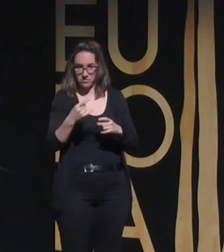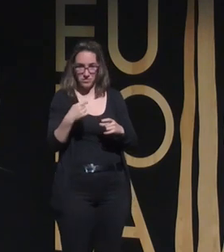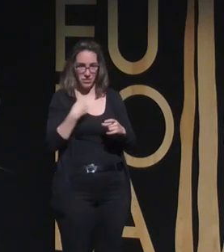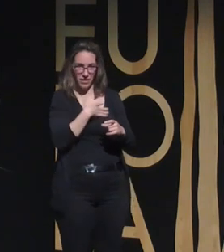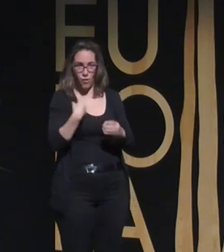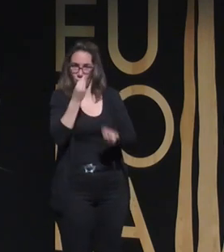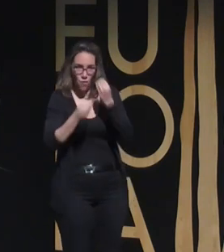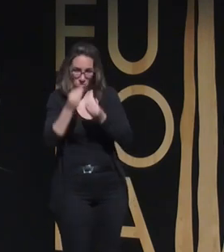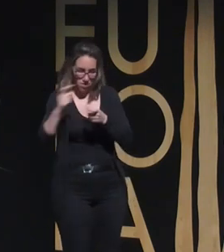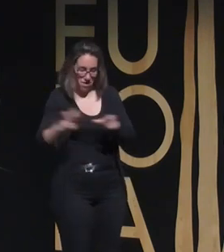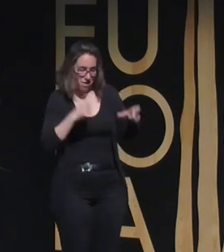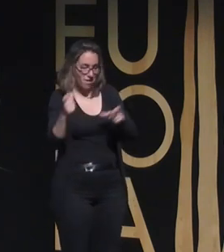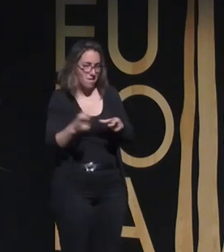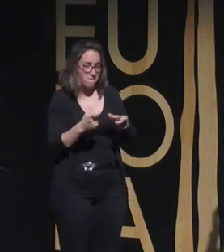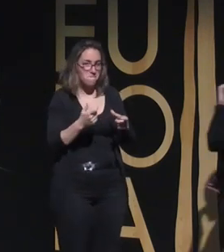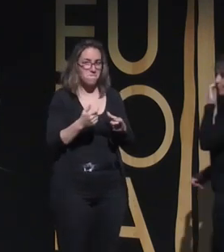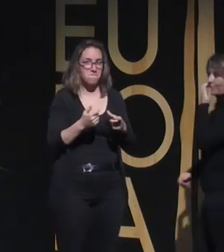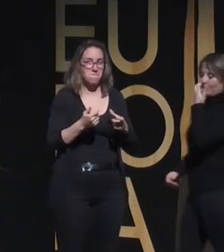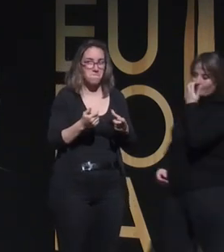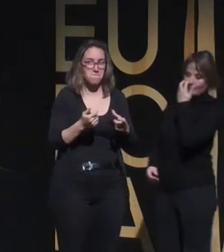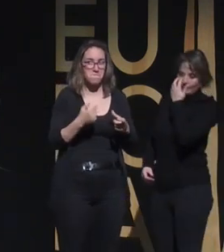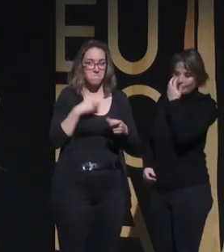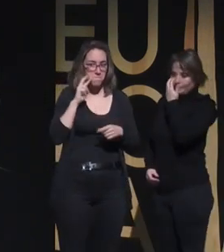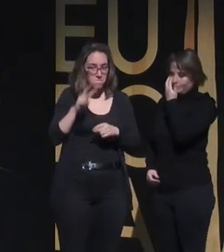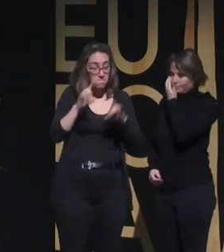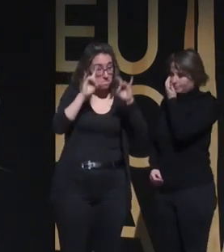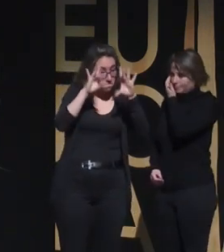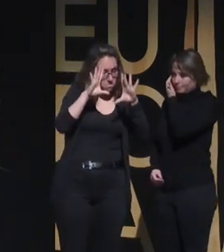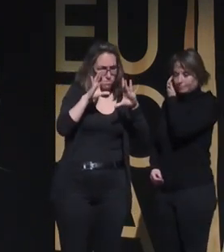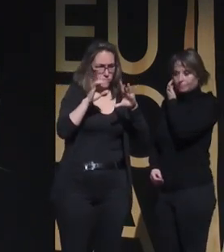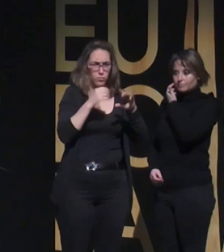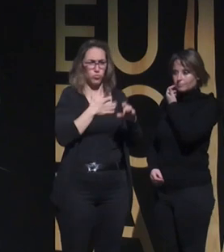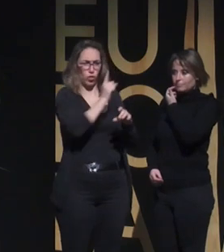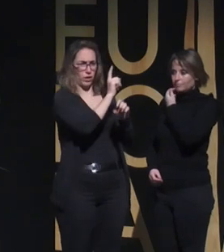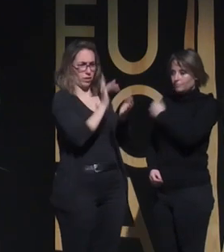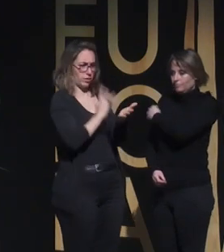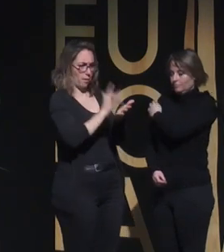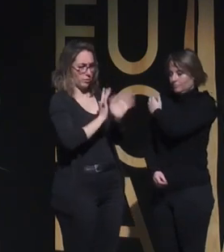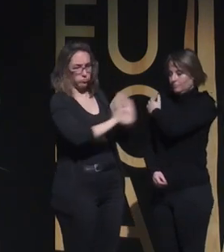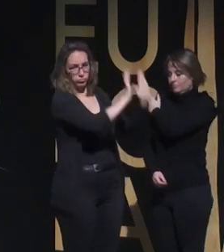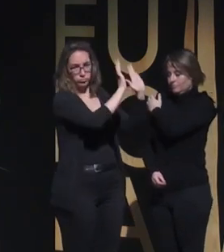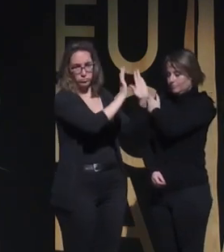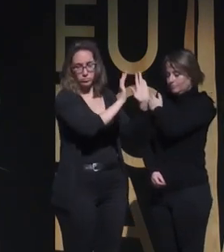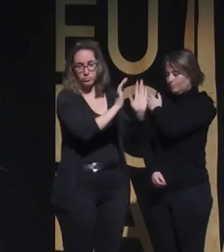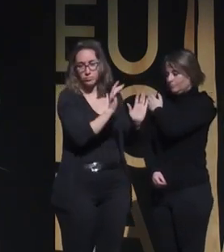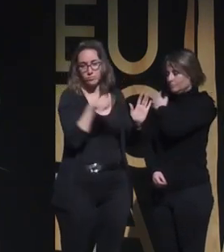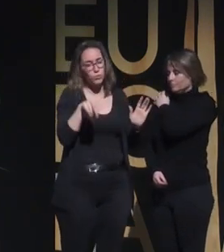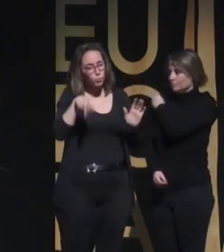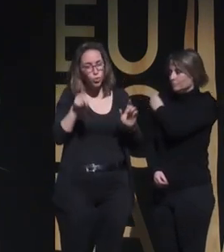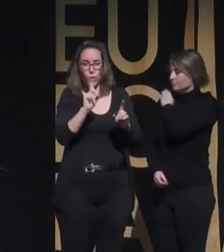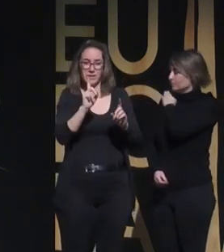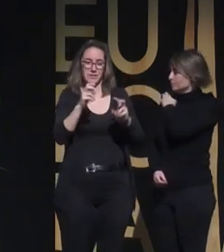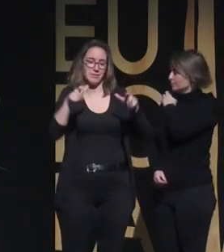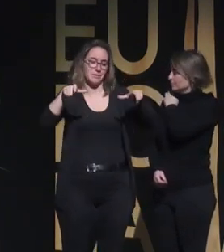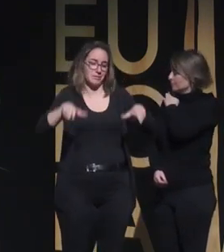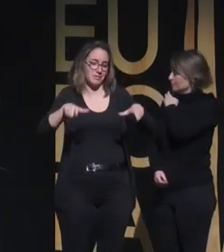el plato, ¿no? Y se quedó la otra acojonada porque rechazó la tableta, ¿no? No están comiendo, no es una comida familiar, ¿no? Es que cada